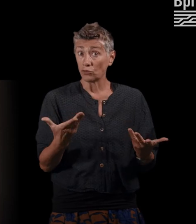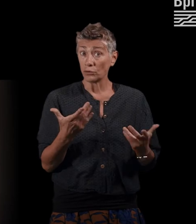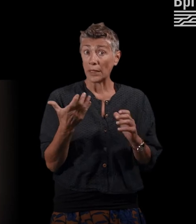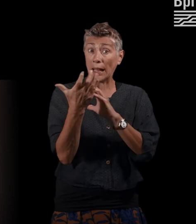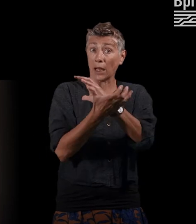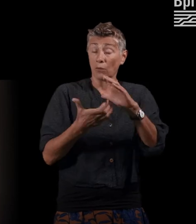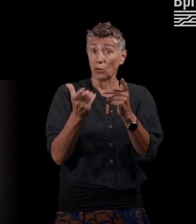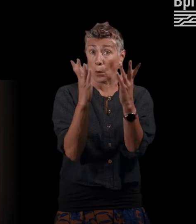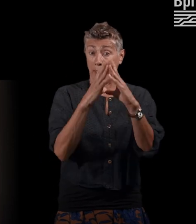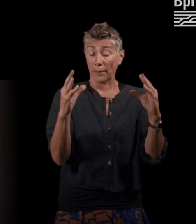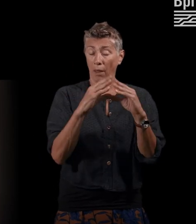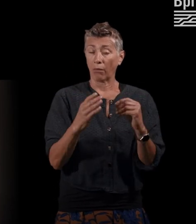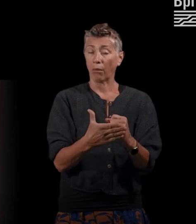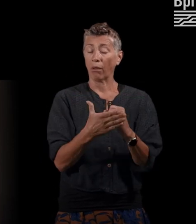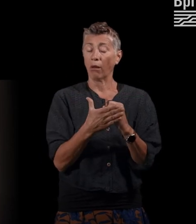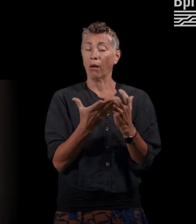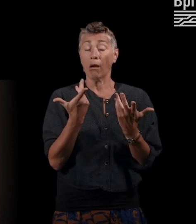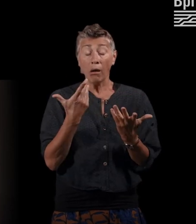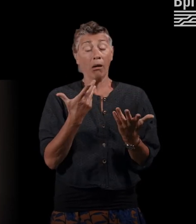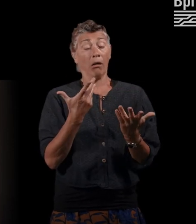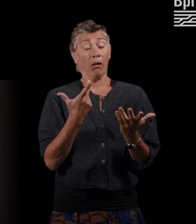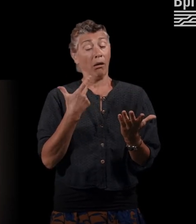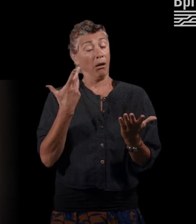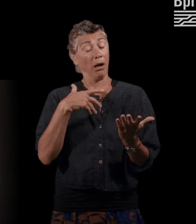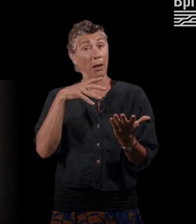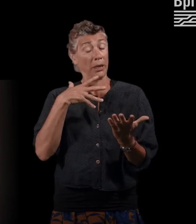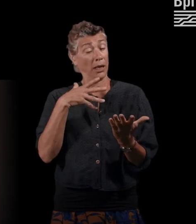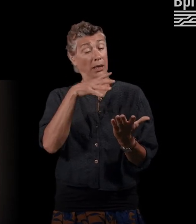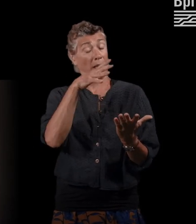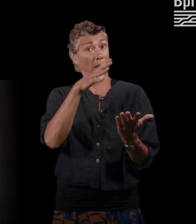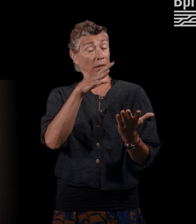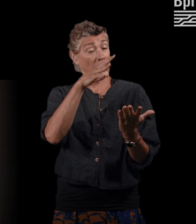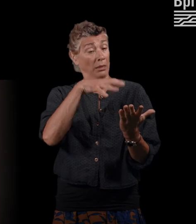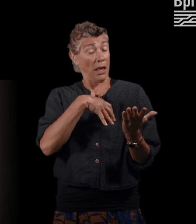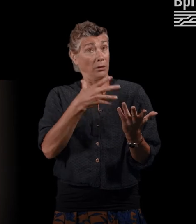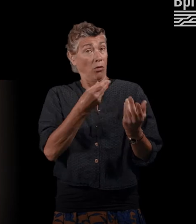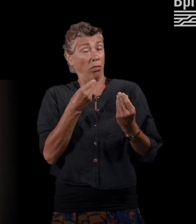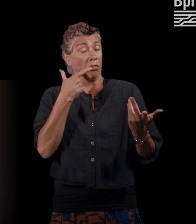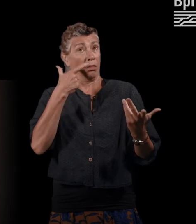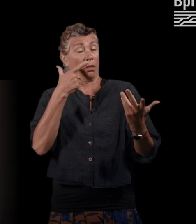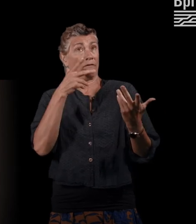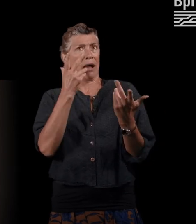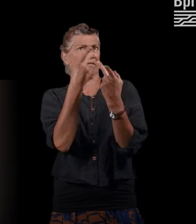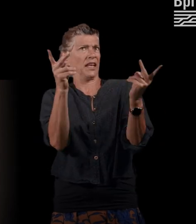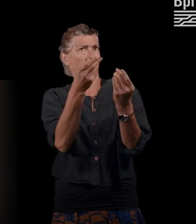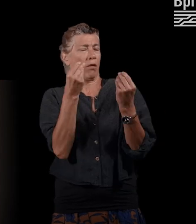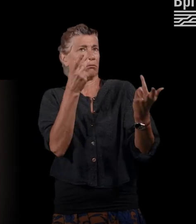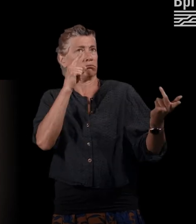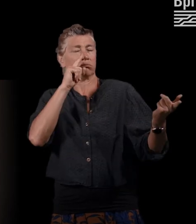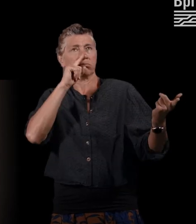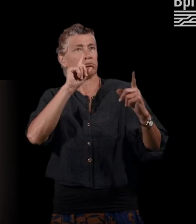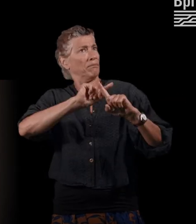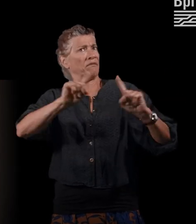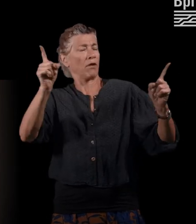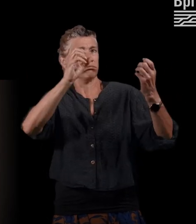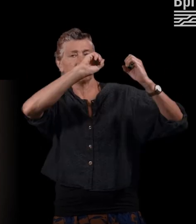aujourd'hui, à la lumière de la révolution libanaise, c'est un texte bien différent que je lis en l'arpentant. Il faut dire que cette rue, vous l'avez connue